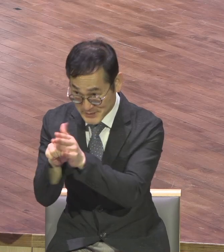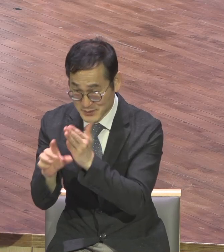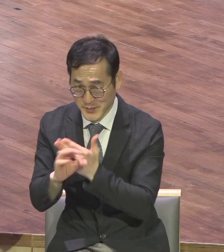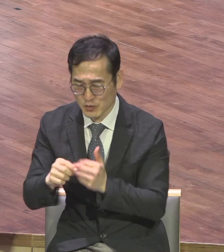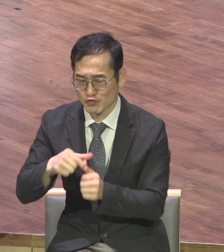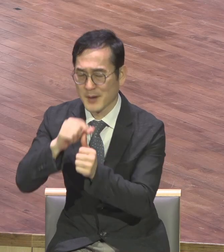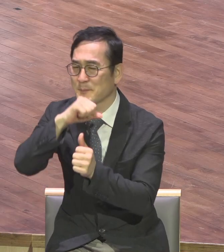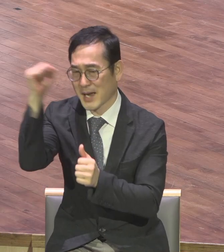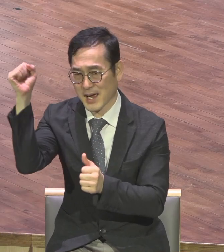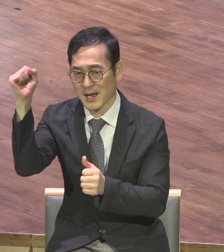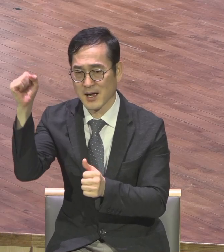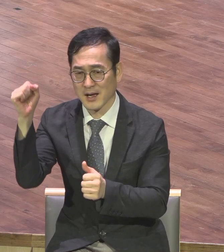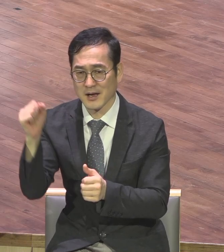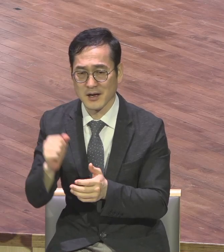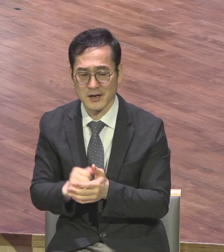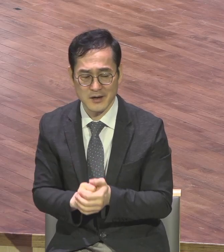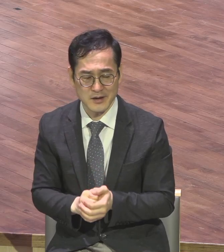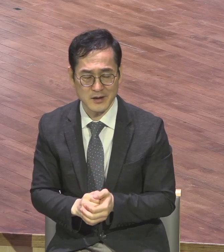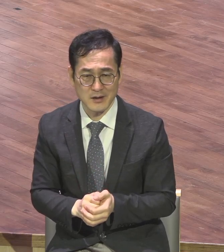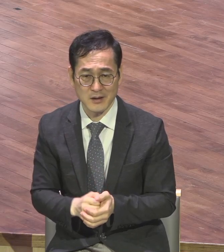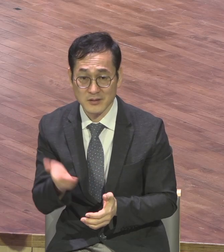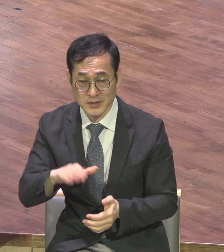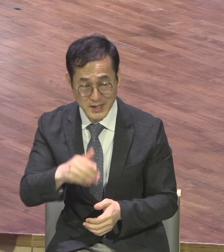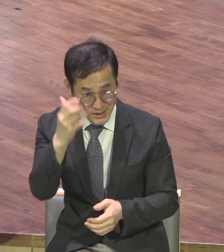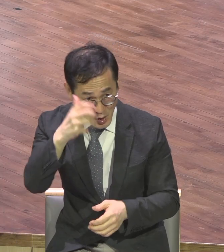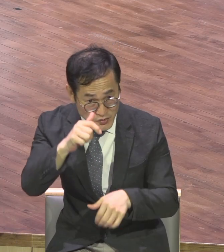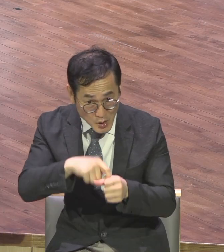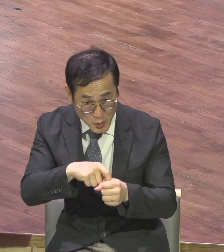살면서 영적 싸움 못 싸워요. 무장이 안 돼 있는데